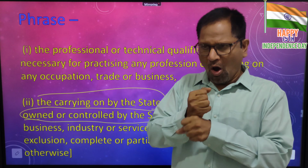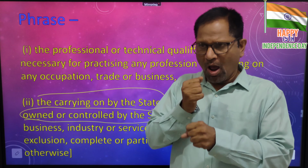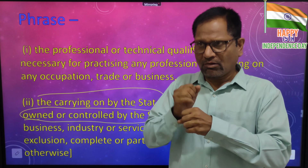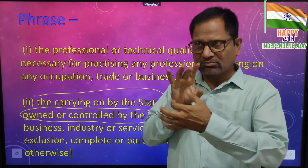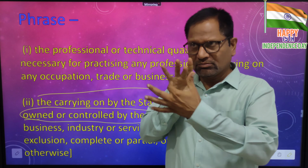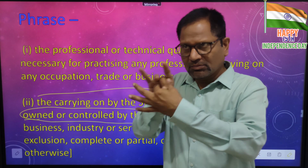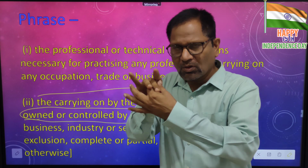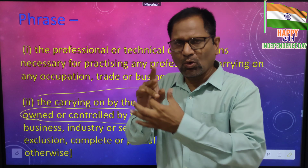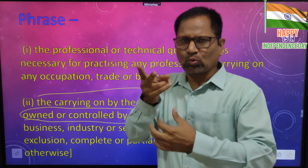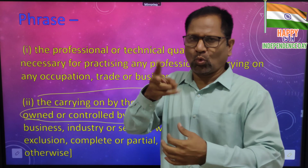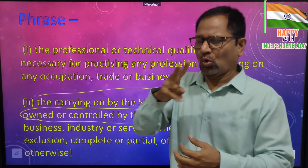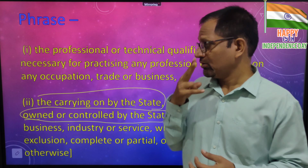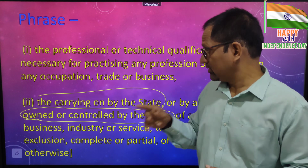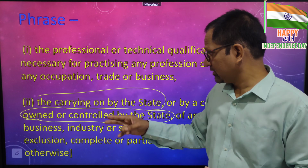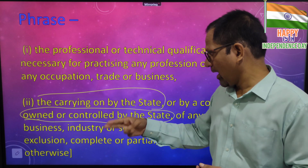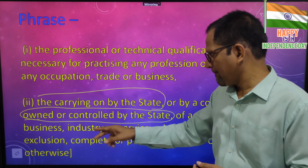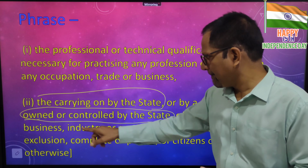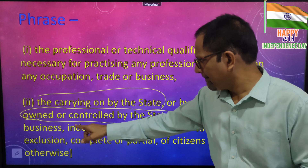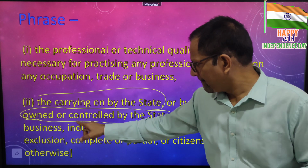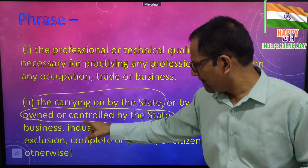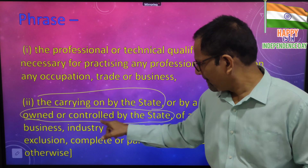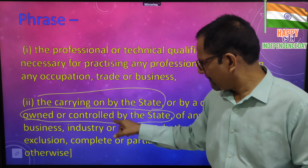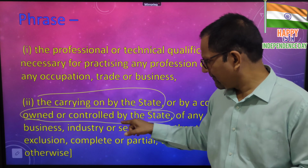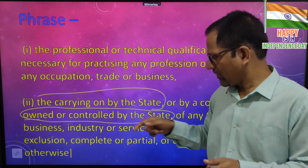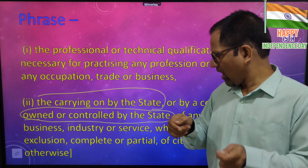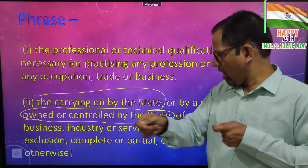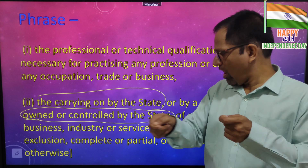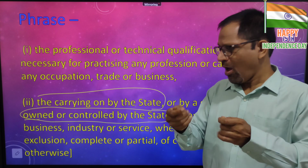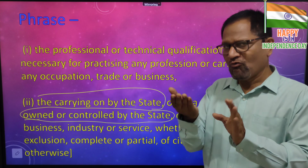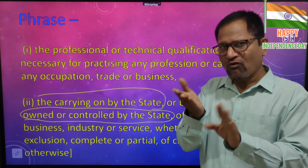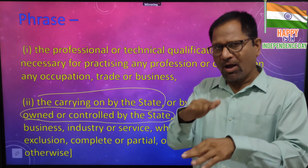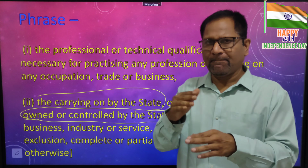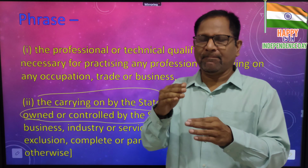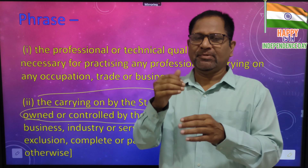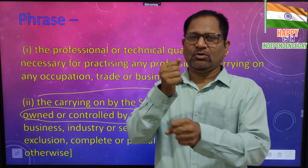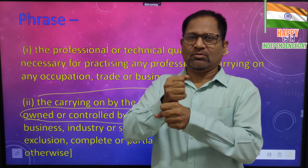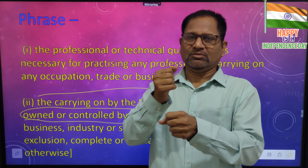तो यही बात यहाँ पर क्लियर होती है कि जो भी